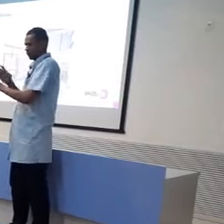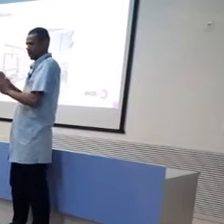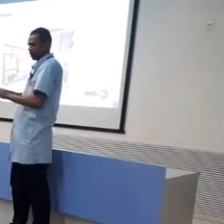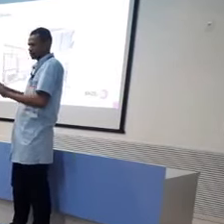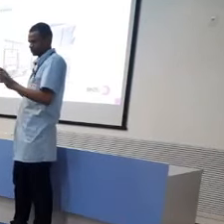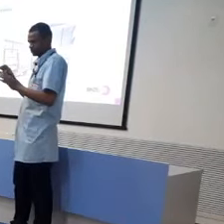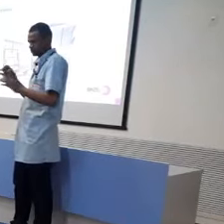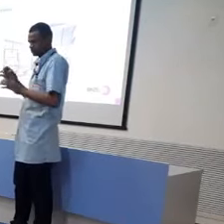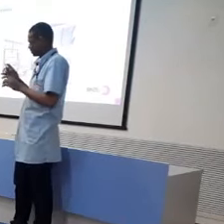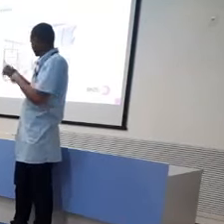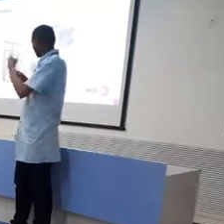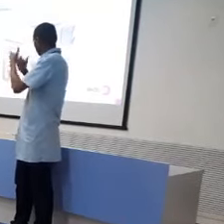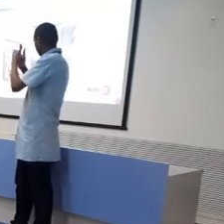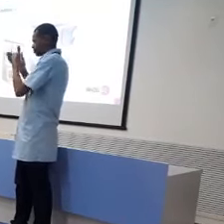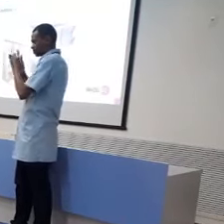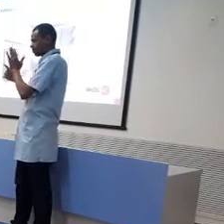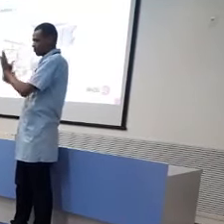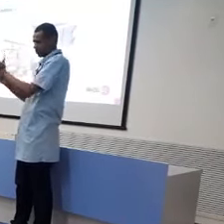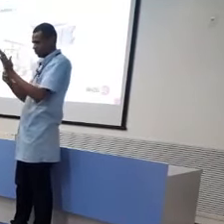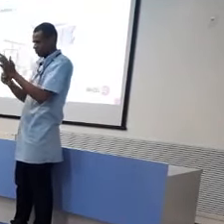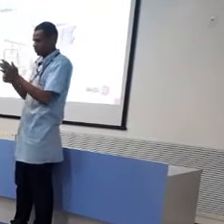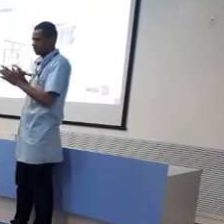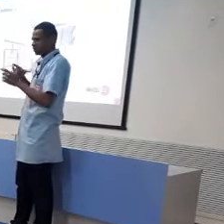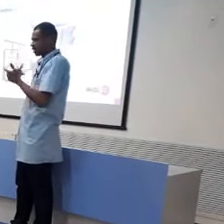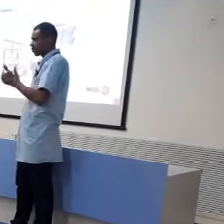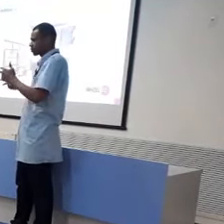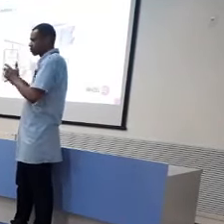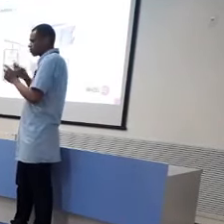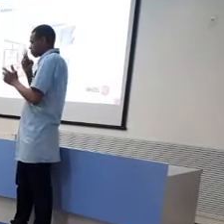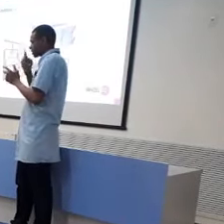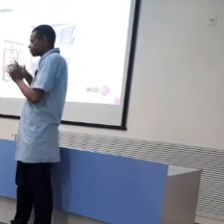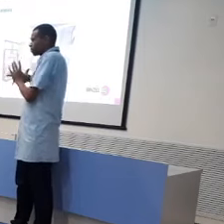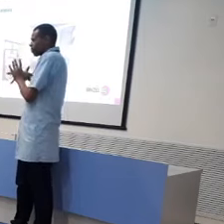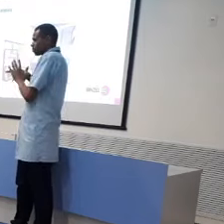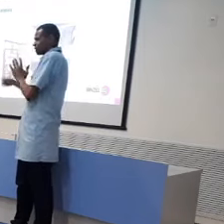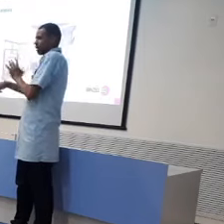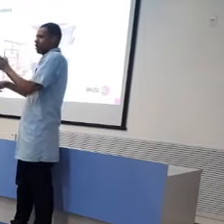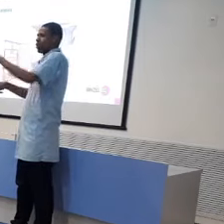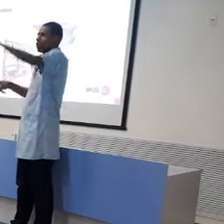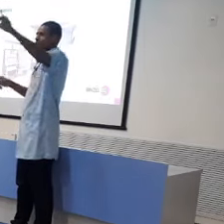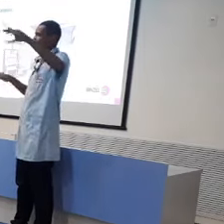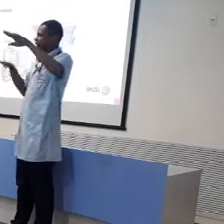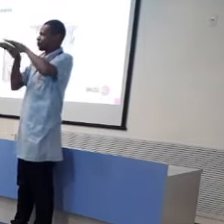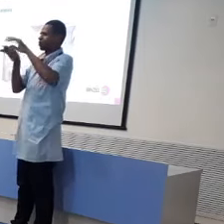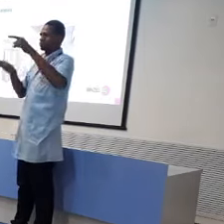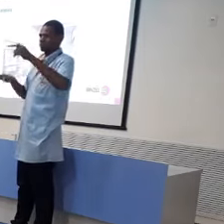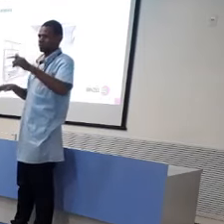aqui no slide, que são produtos exclusivos da Binzel. Tá?